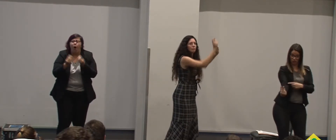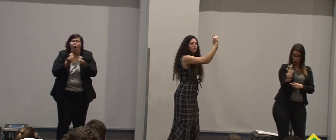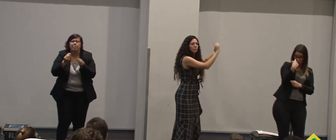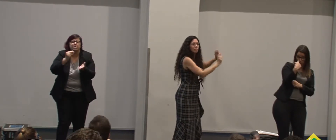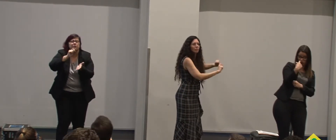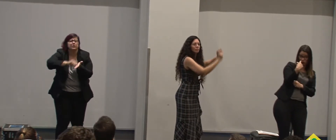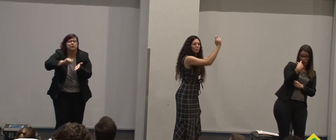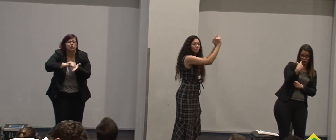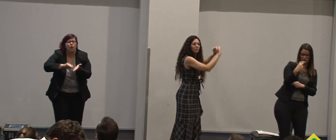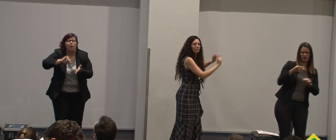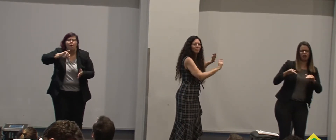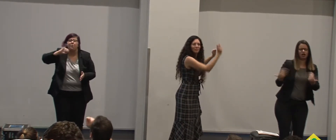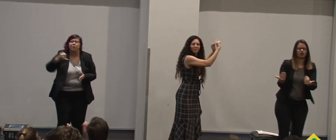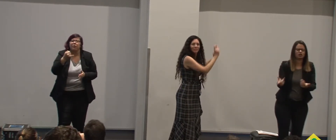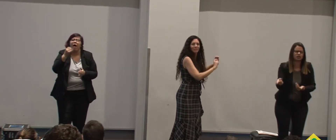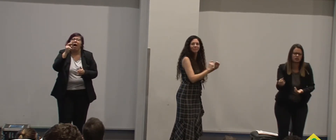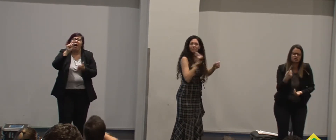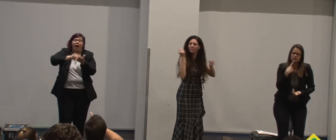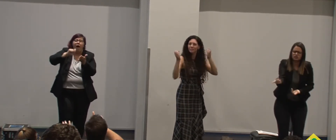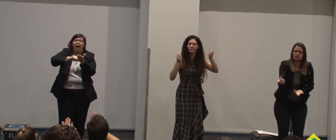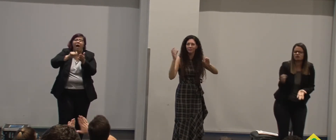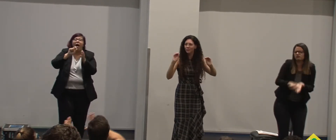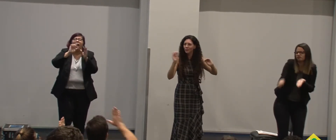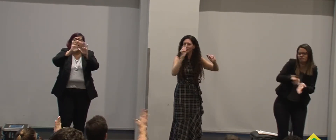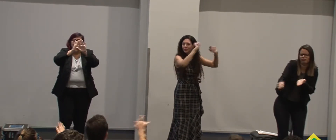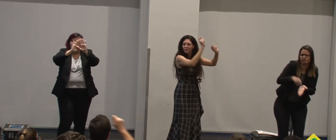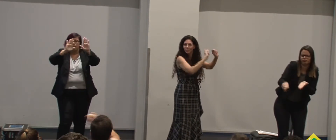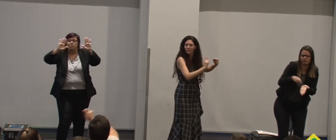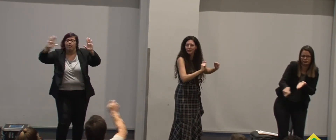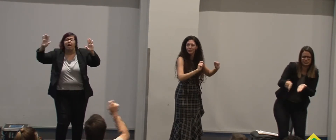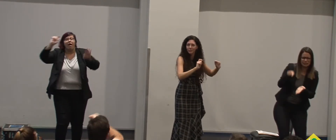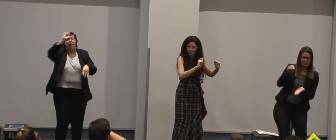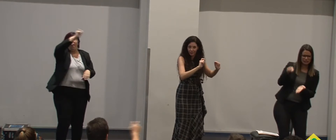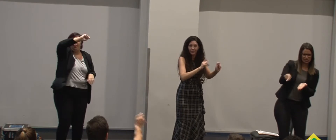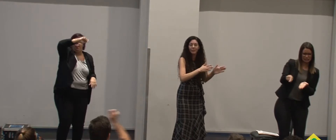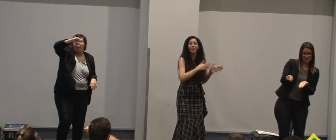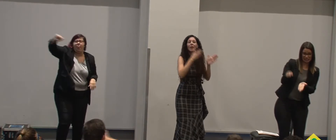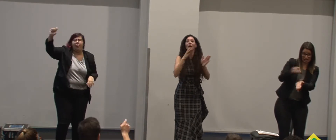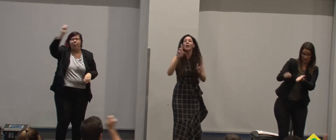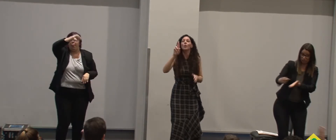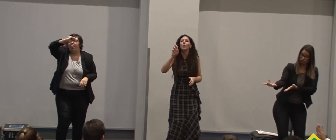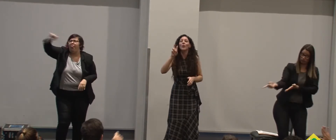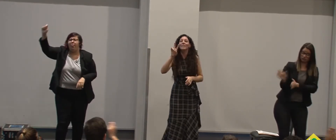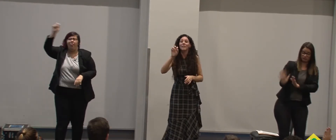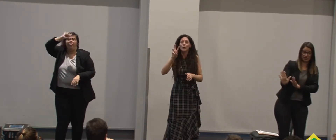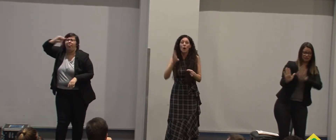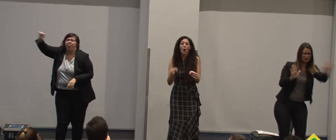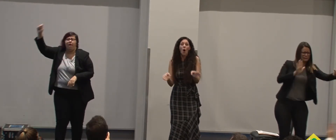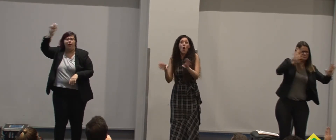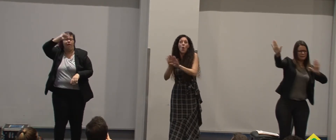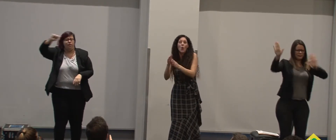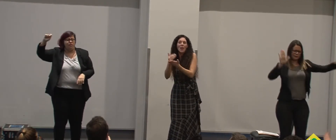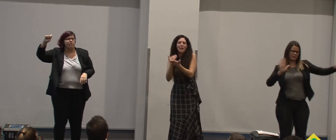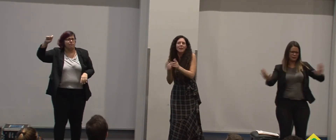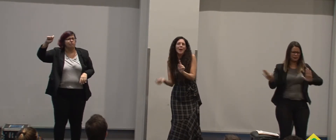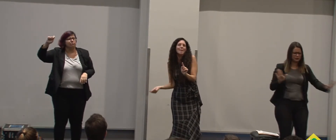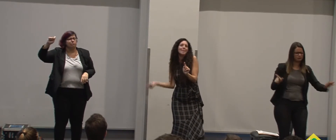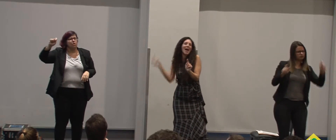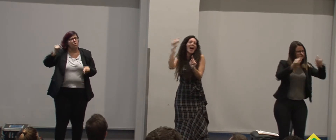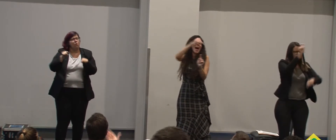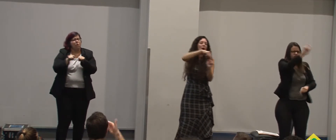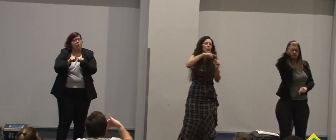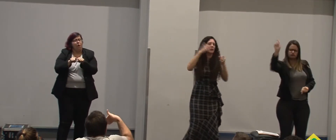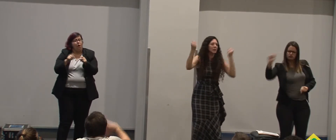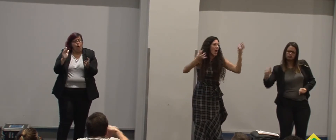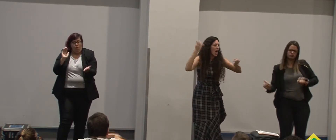uma visualização dela em inglês escrito, sem sinalizar, né, só o inglês escrito, e eles podem fazer um review, que